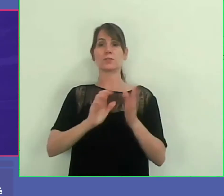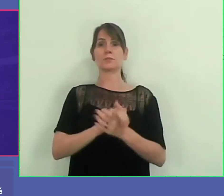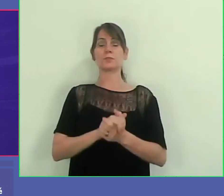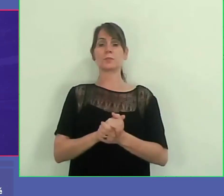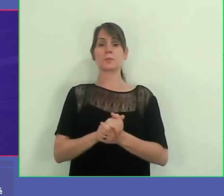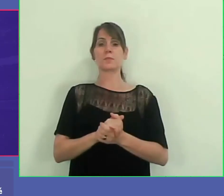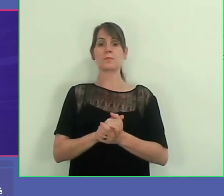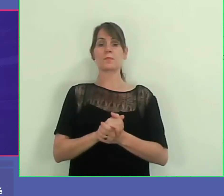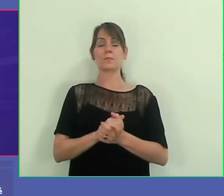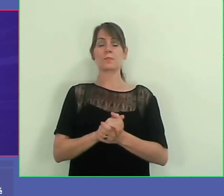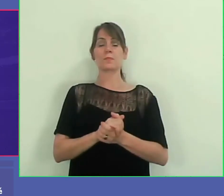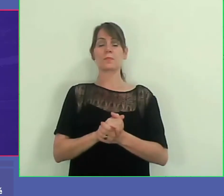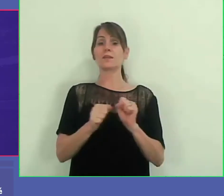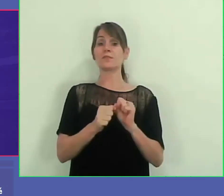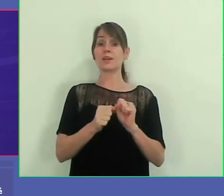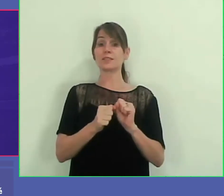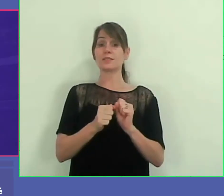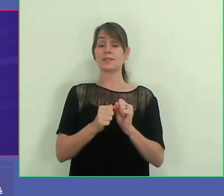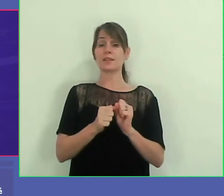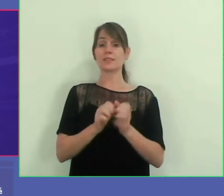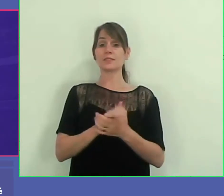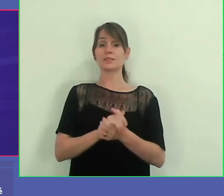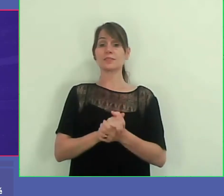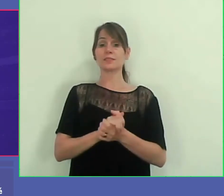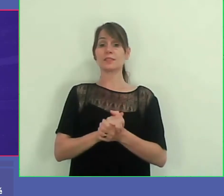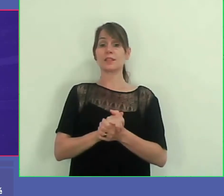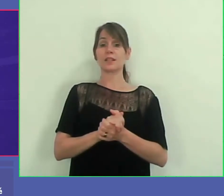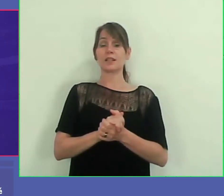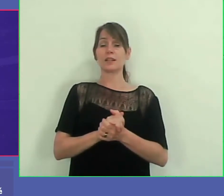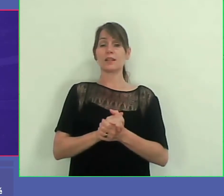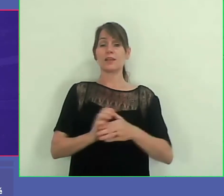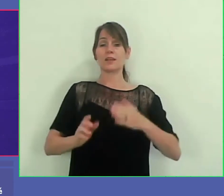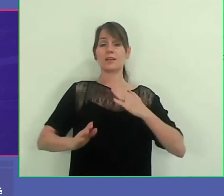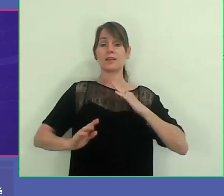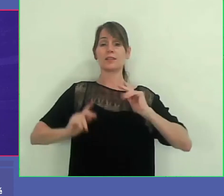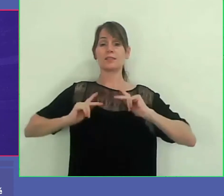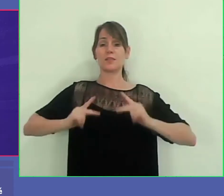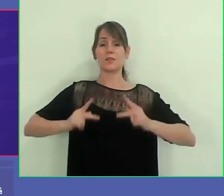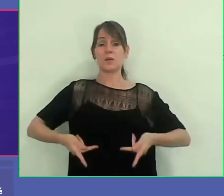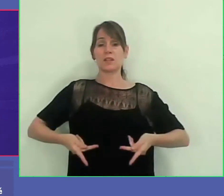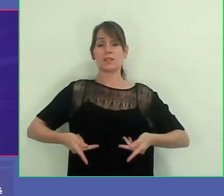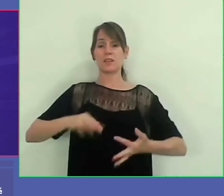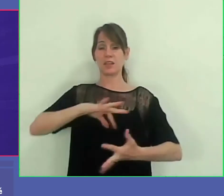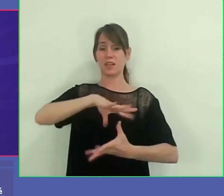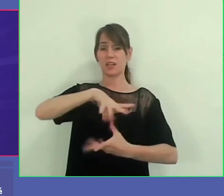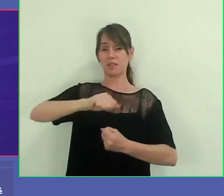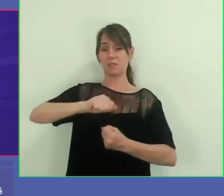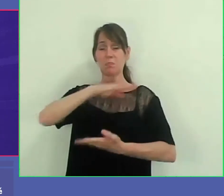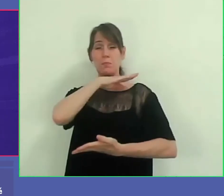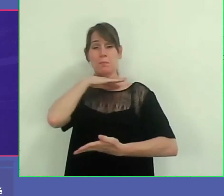Fazei, pois, morrer a vossa natureza terrena. Irmãos, nós